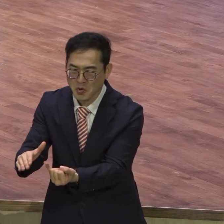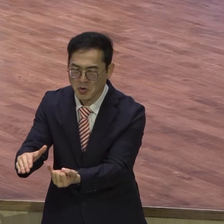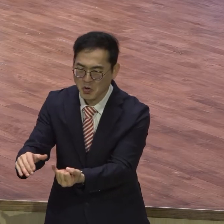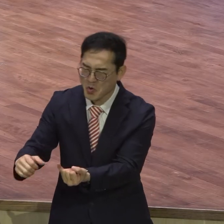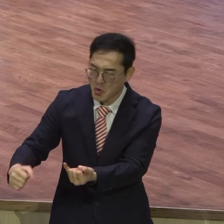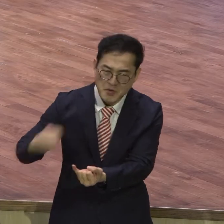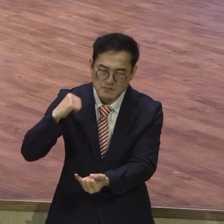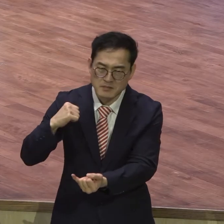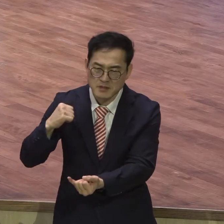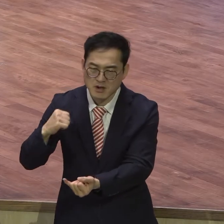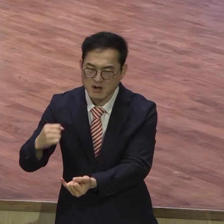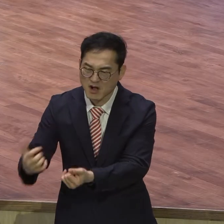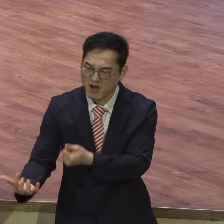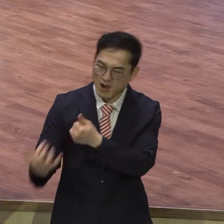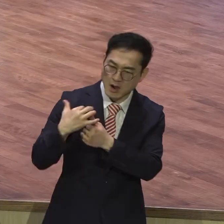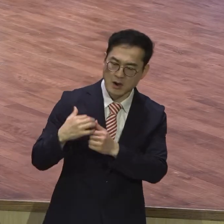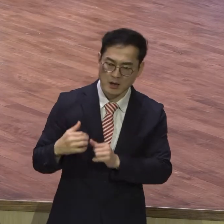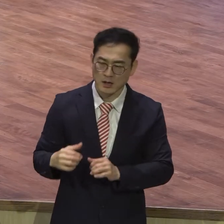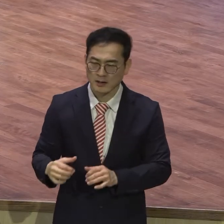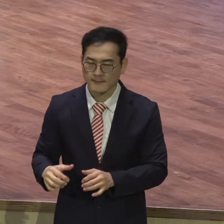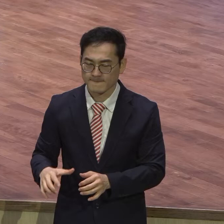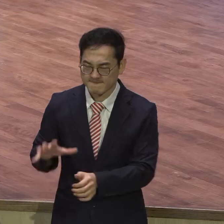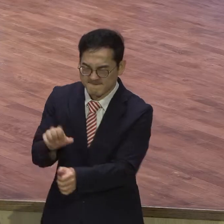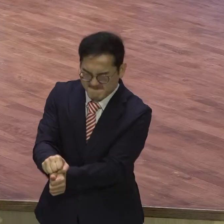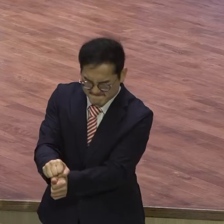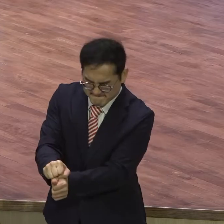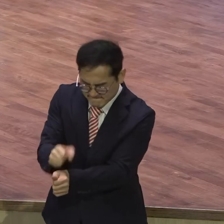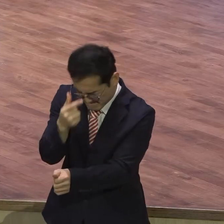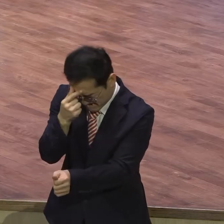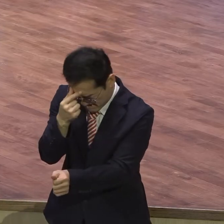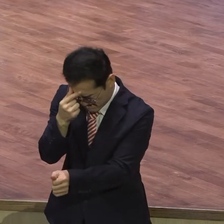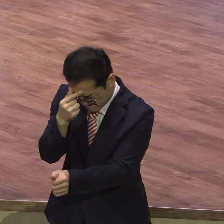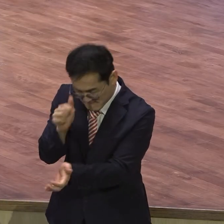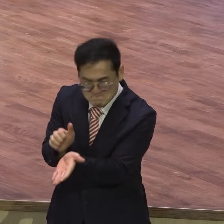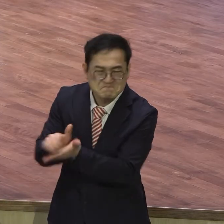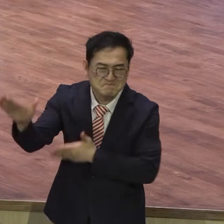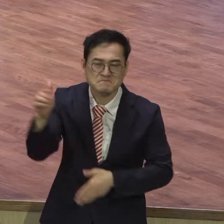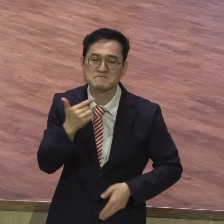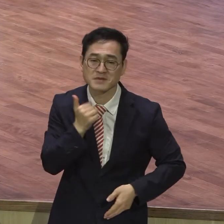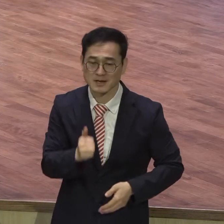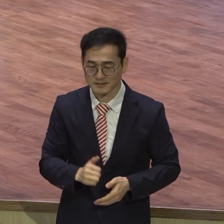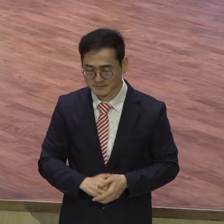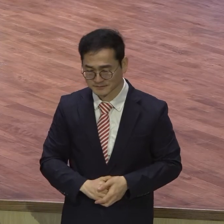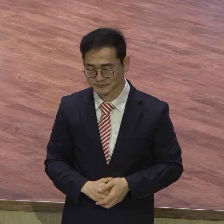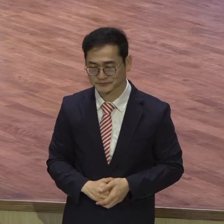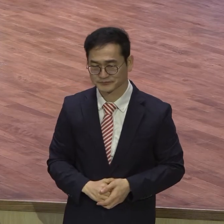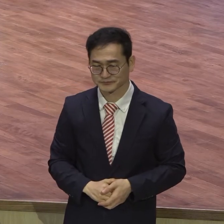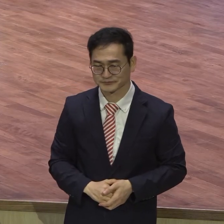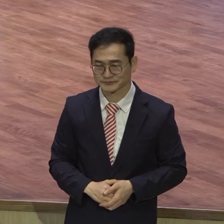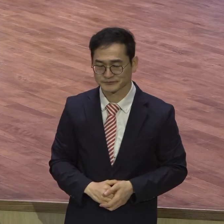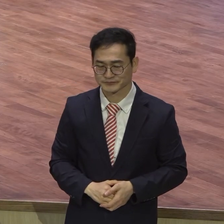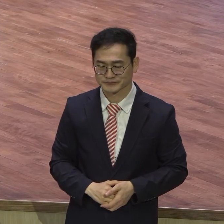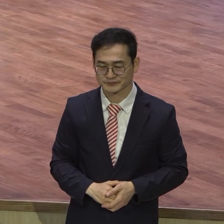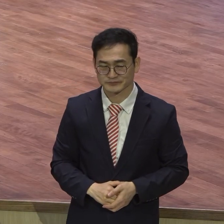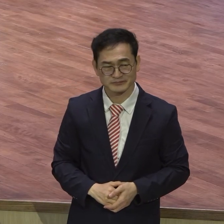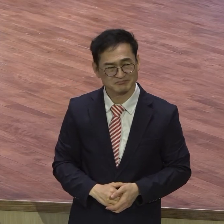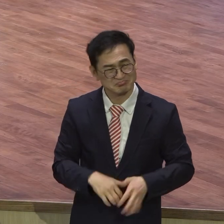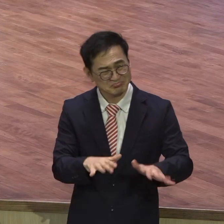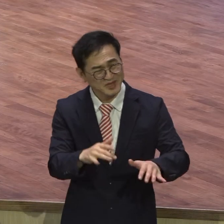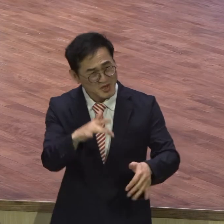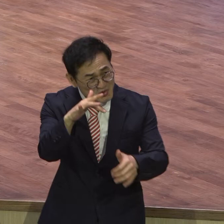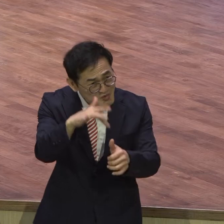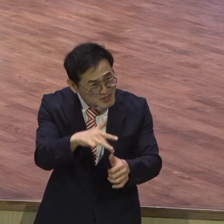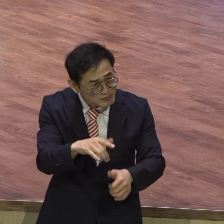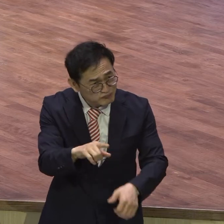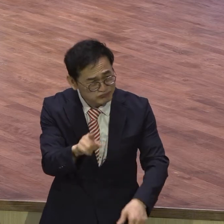잡을 만큼 얼마나 힘이 센지 귀신이 힘이 세요 귀신 이야기하니까 어떤 분들은 그런 말해요 지금 시대에 무슨